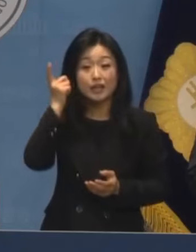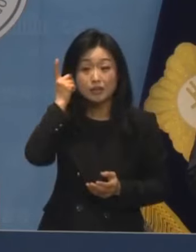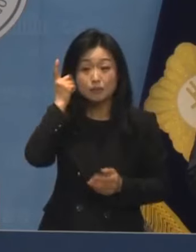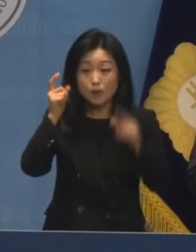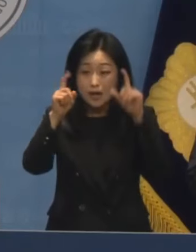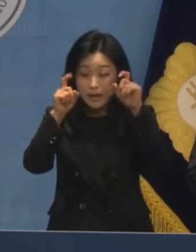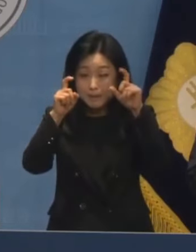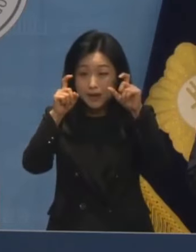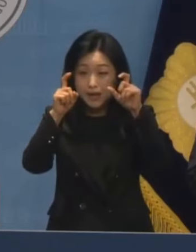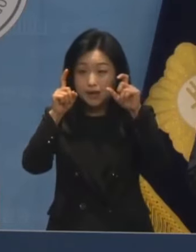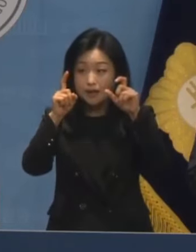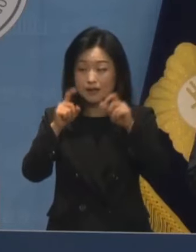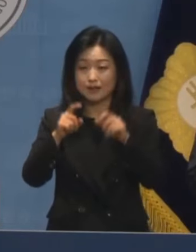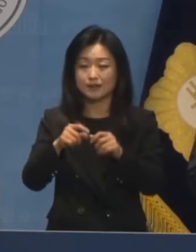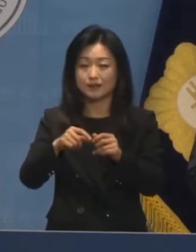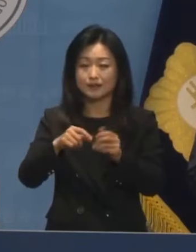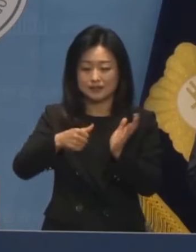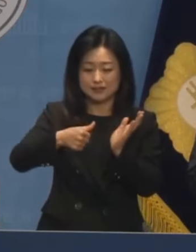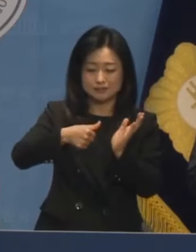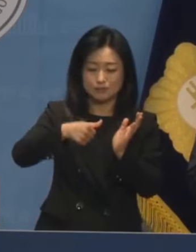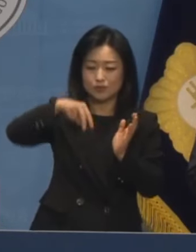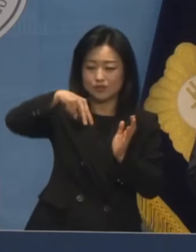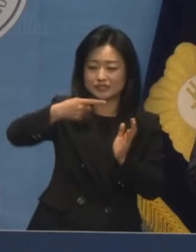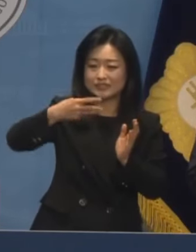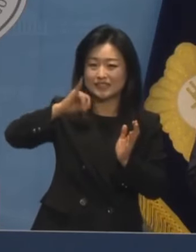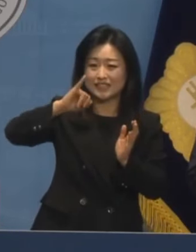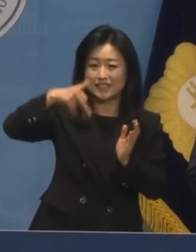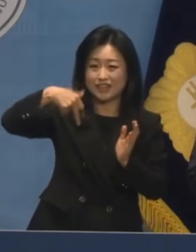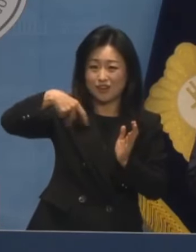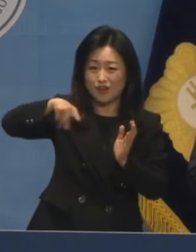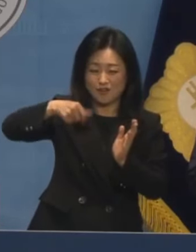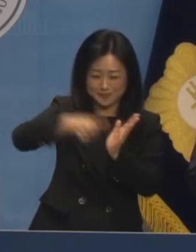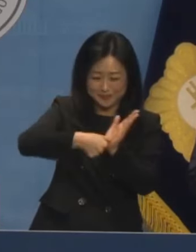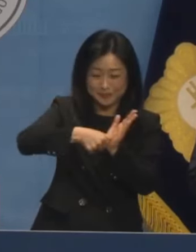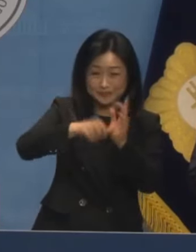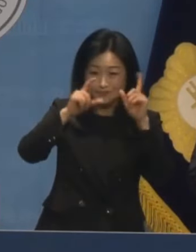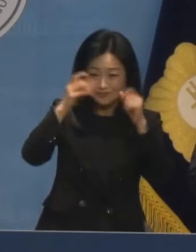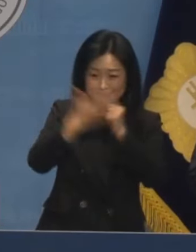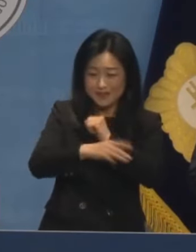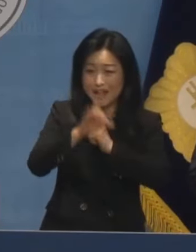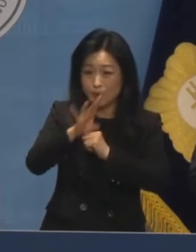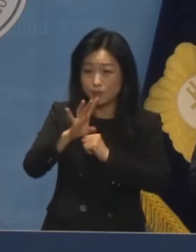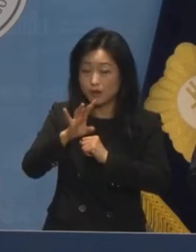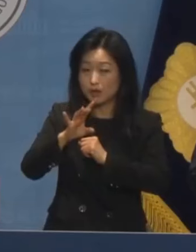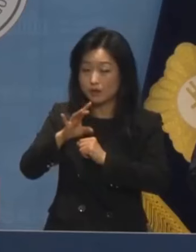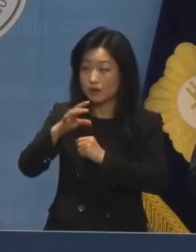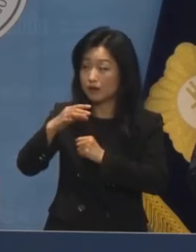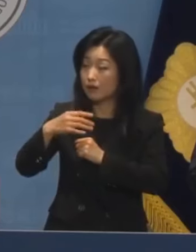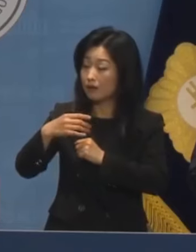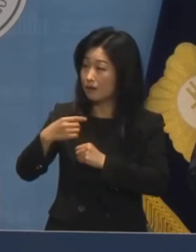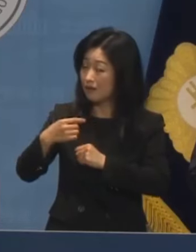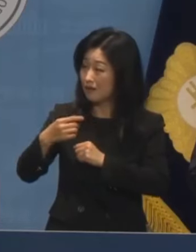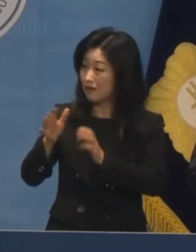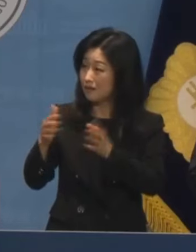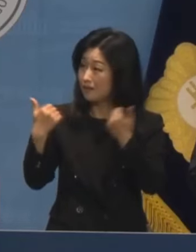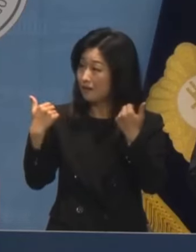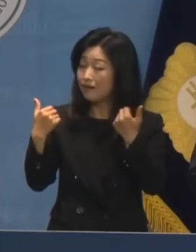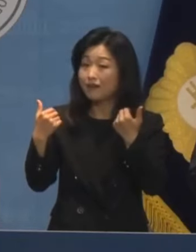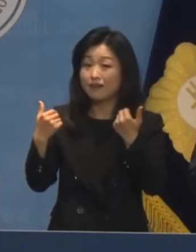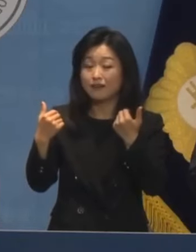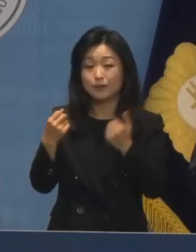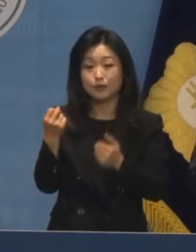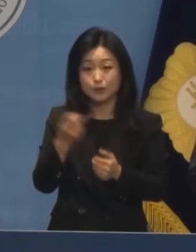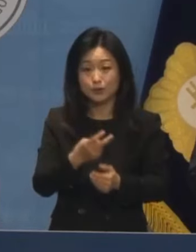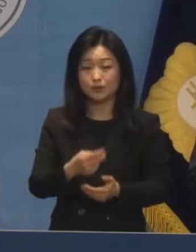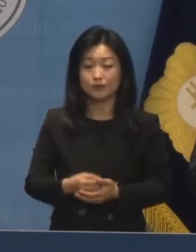카메라에 모두 스티커를 붙여야 한다는 등 말도 안 되는 강요 또 협의 과정들이 있었습니다 그리고